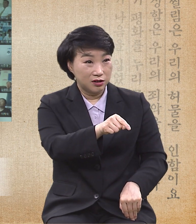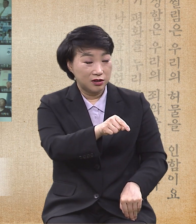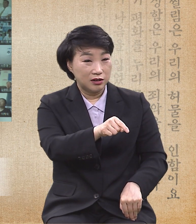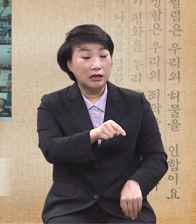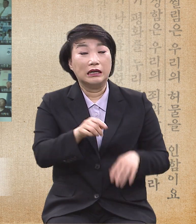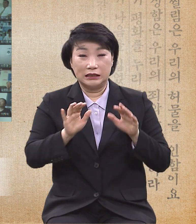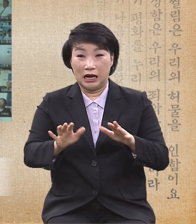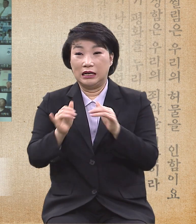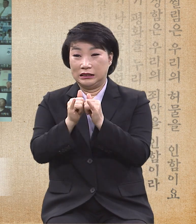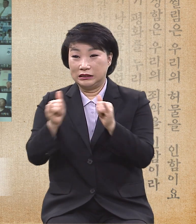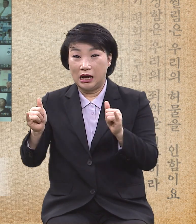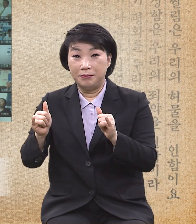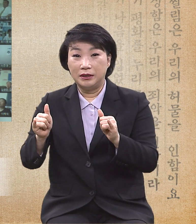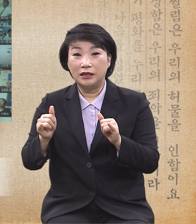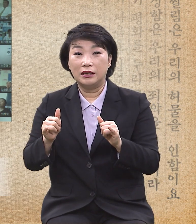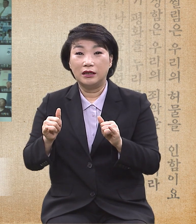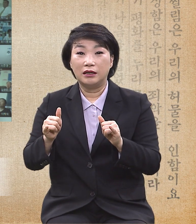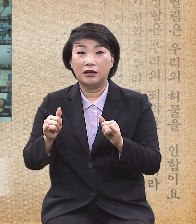사람이